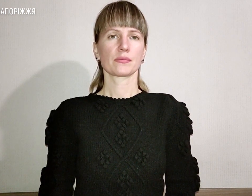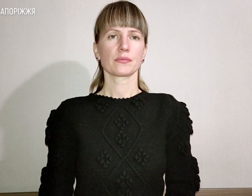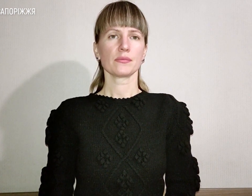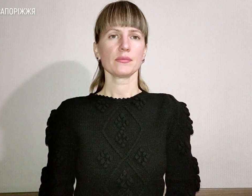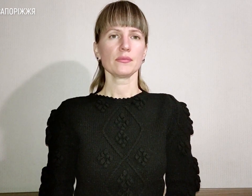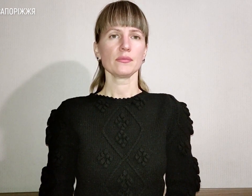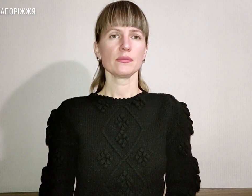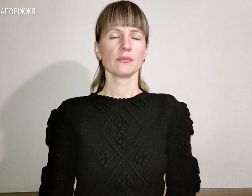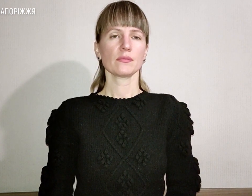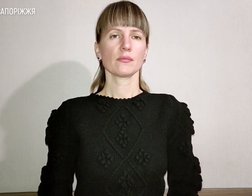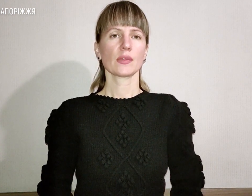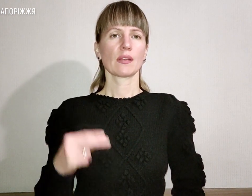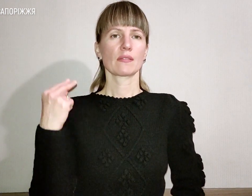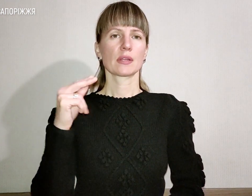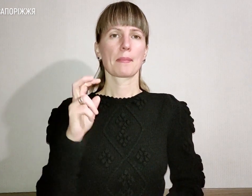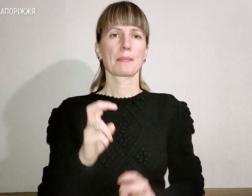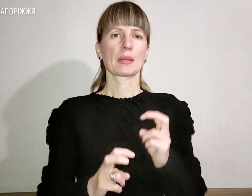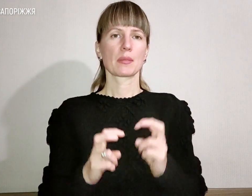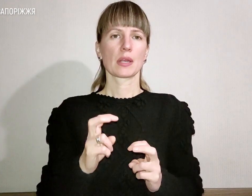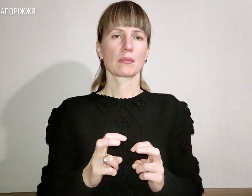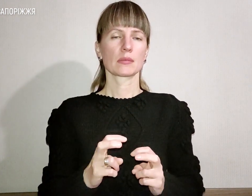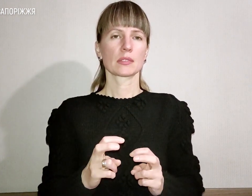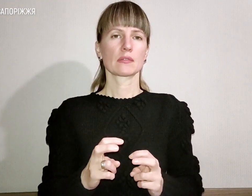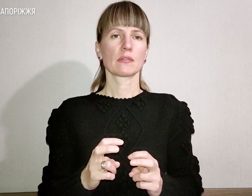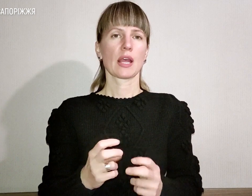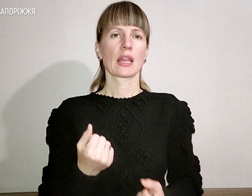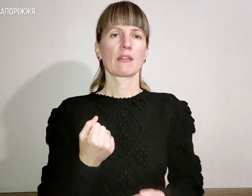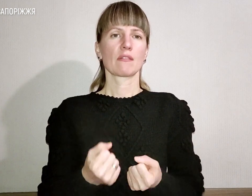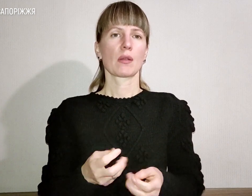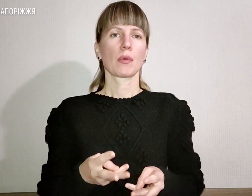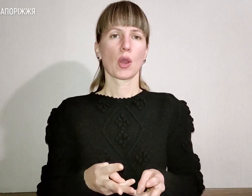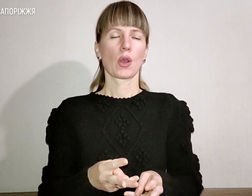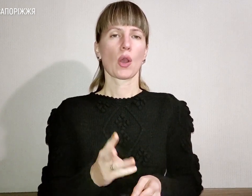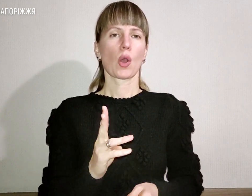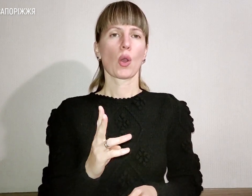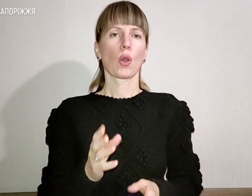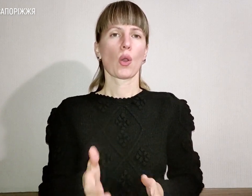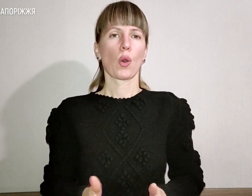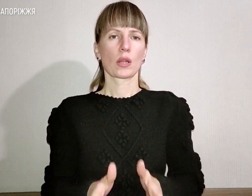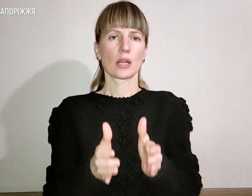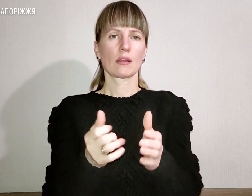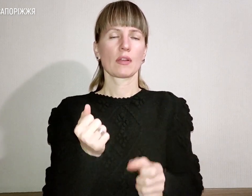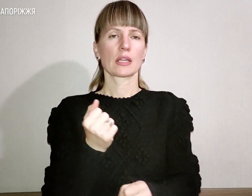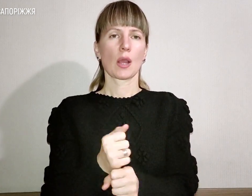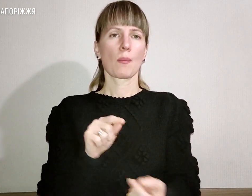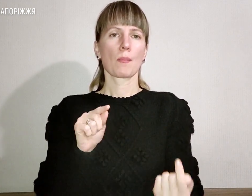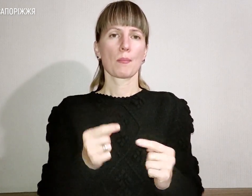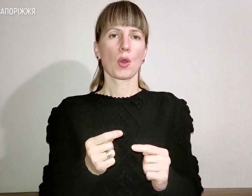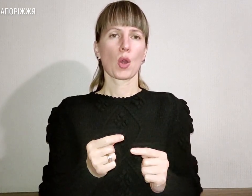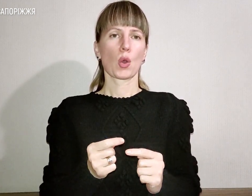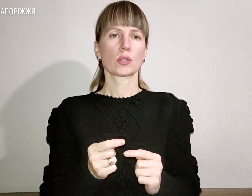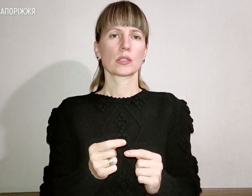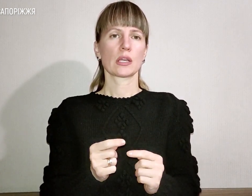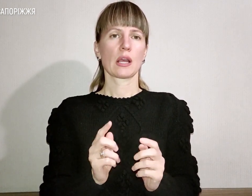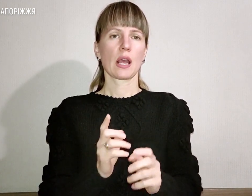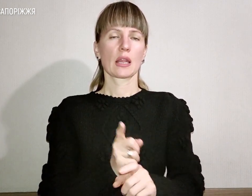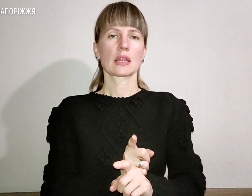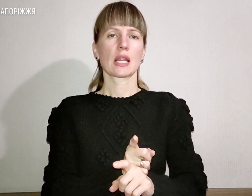На Запорізькому підприємстві твердопаливних котлів виробляють протитанкові їжаки. Правда, Суспільному повідомив працівник